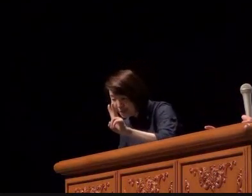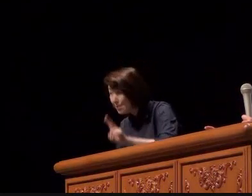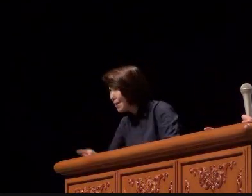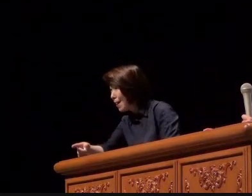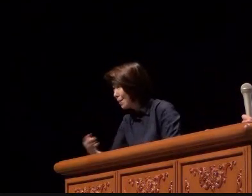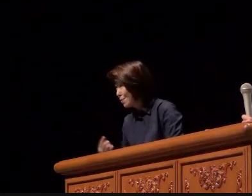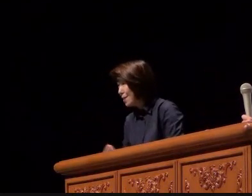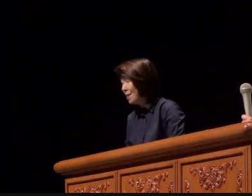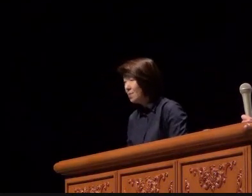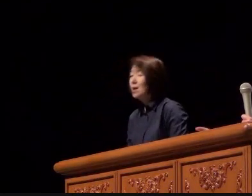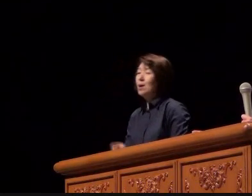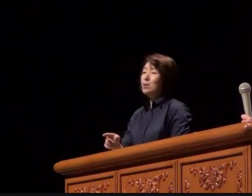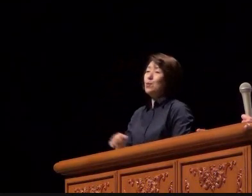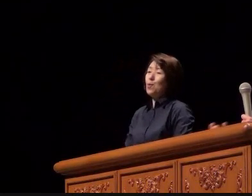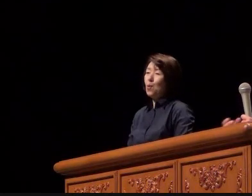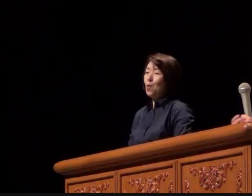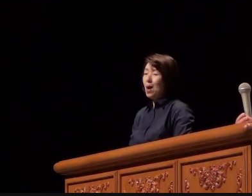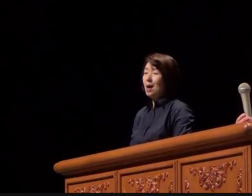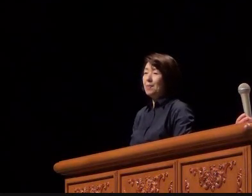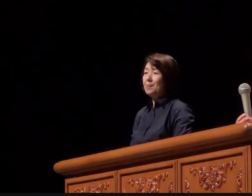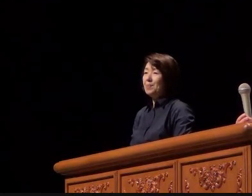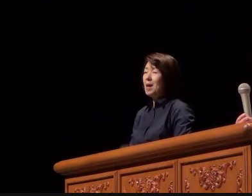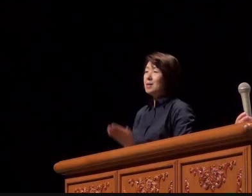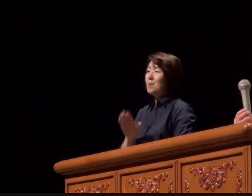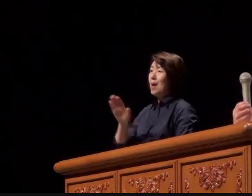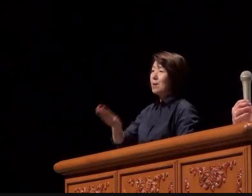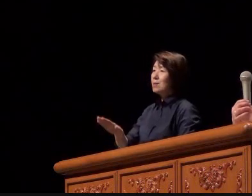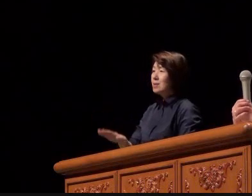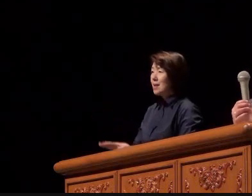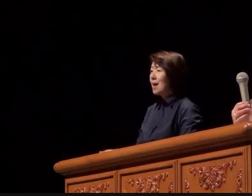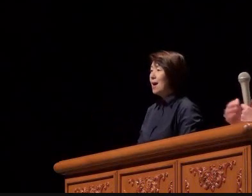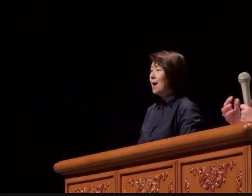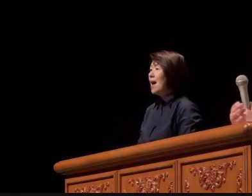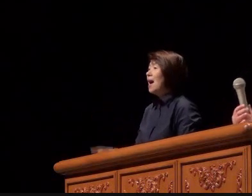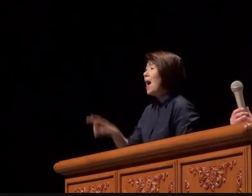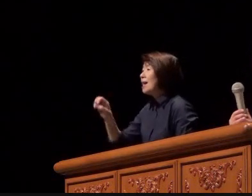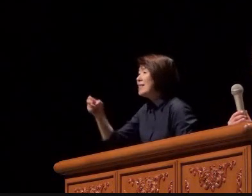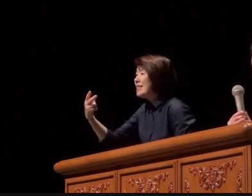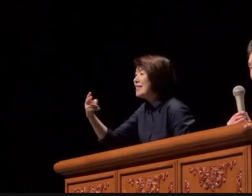ね。そしたらその子がね、しばらく経ったらね、小さいって言うんですよ。